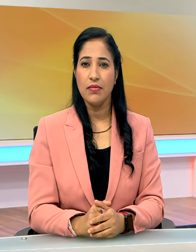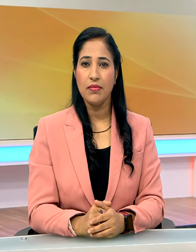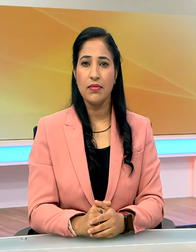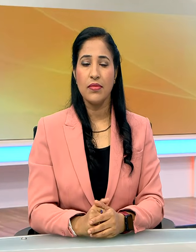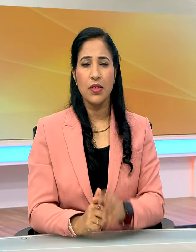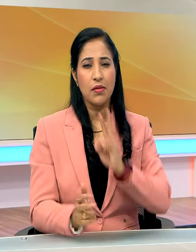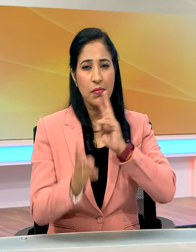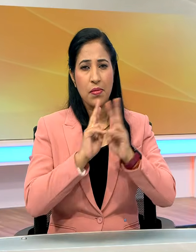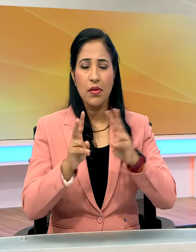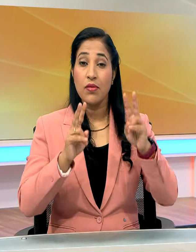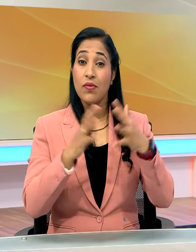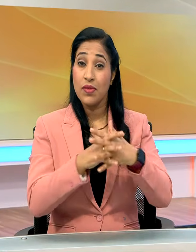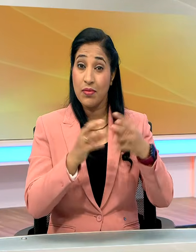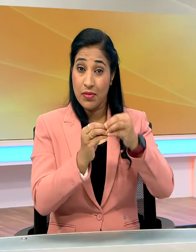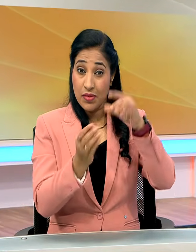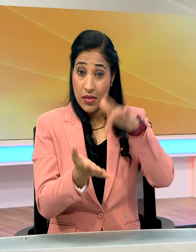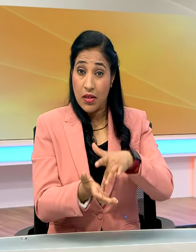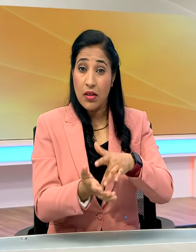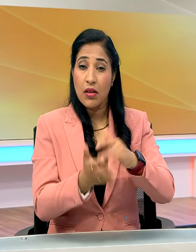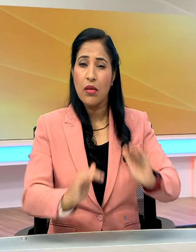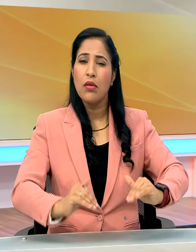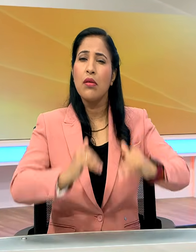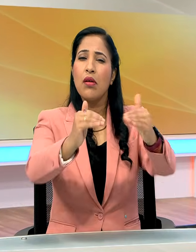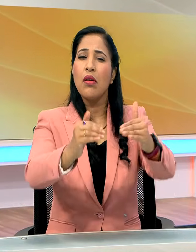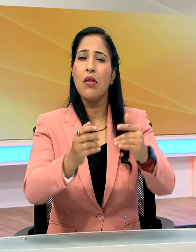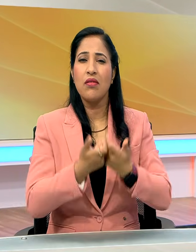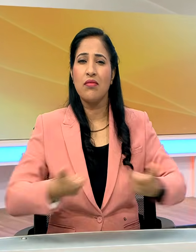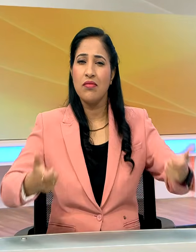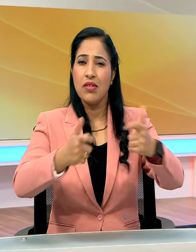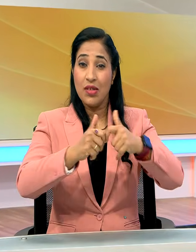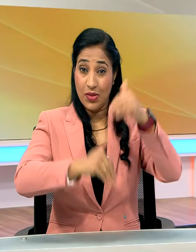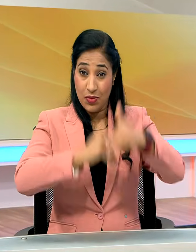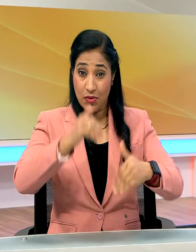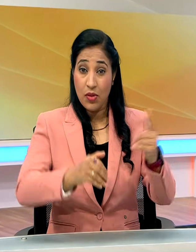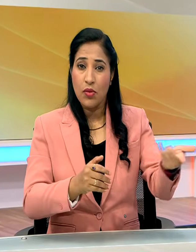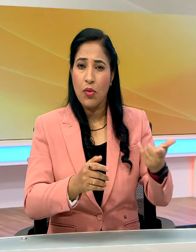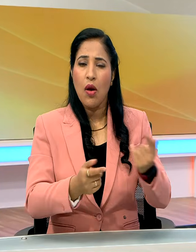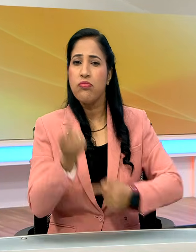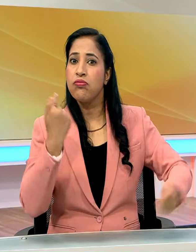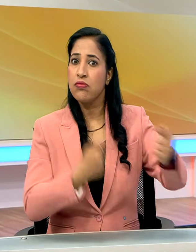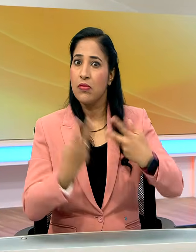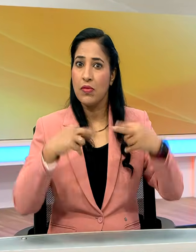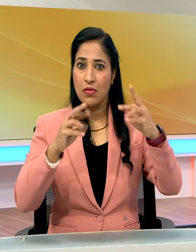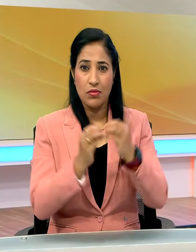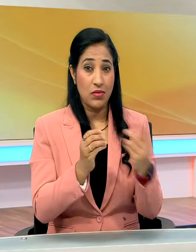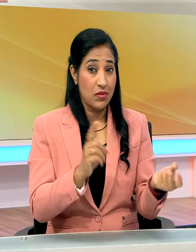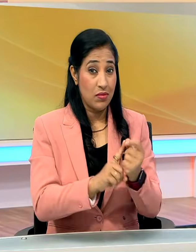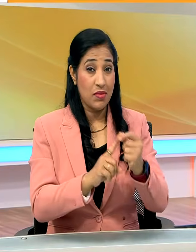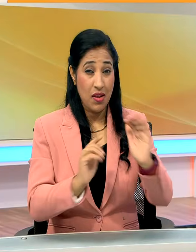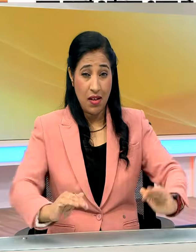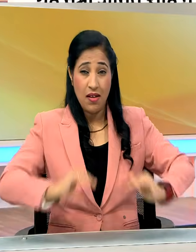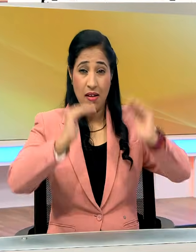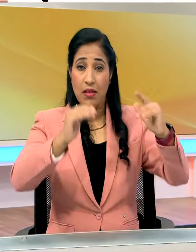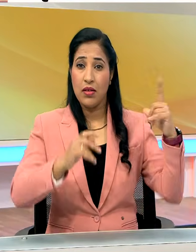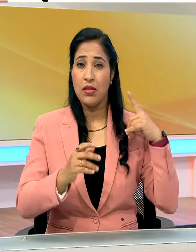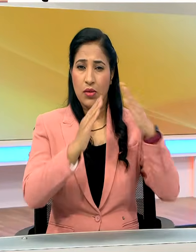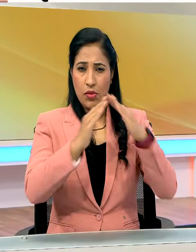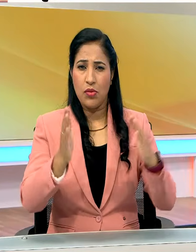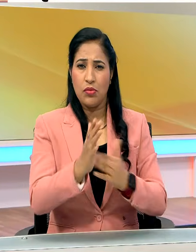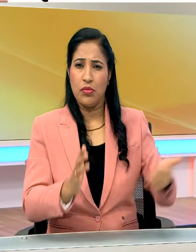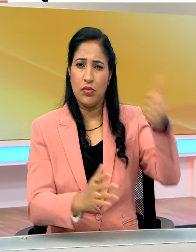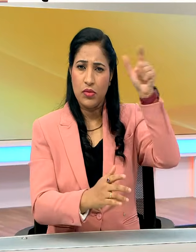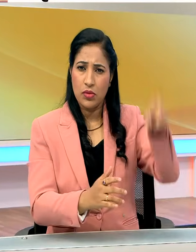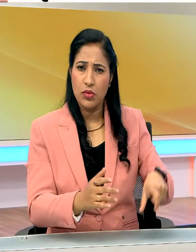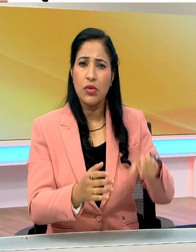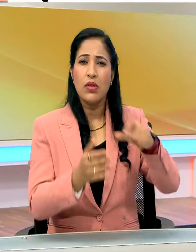और आइए बात कर लेते हैं पश्चिम बंगाल को लेकर, जहां पर आगामी विधानसभा चुनाव की सरगर्मी के बीच भाजपा के वरिष्ठ नेता और केंद्रीय गृह मंत्री अमित शाह